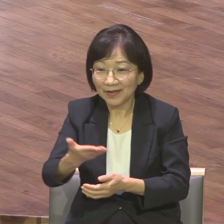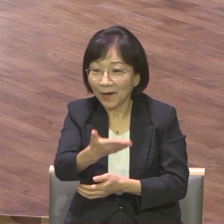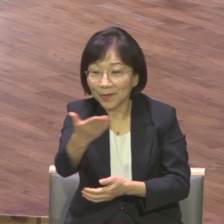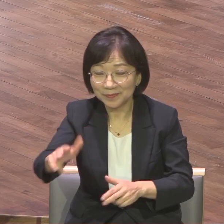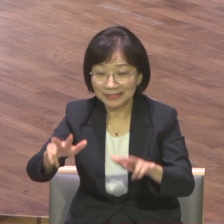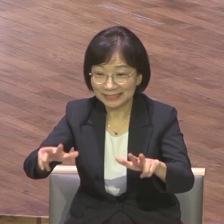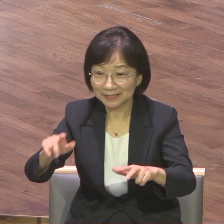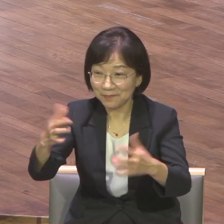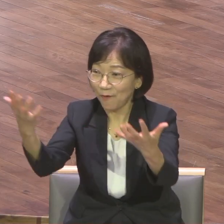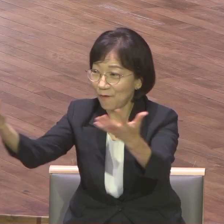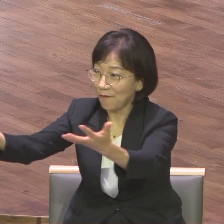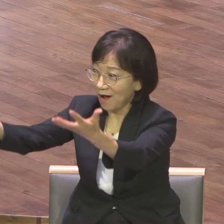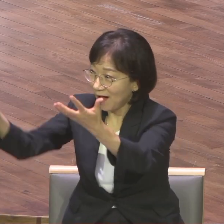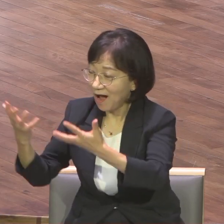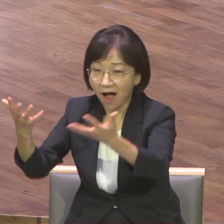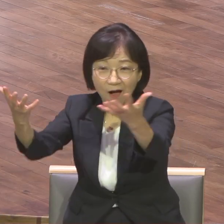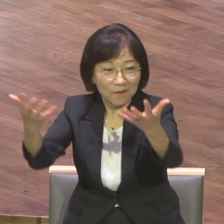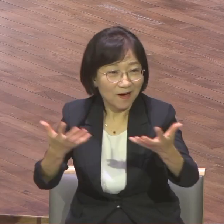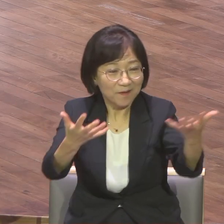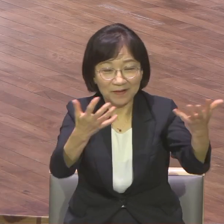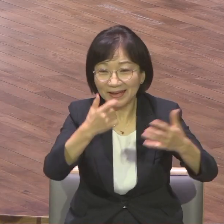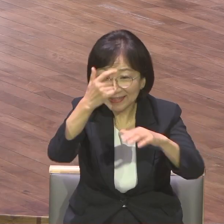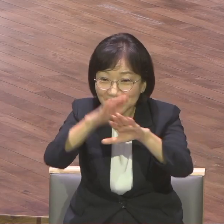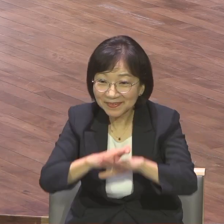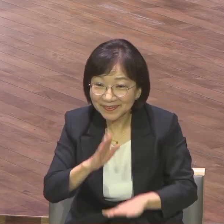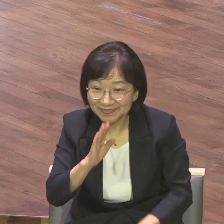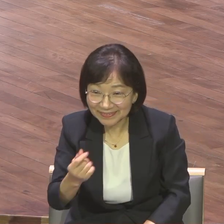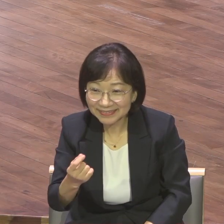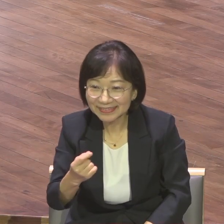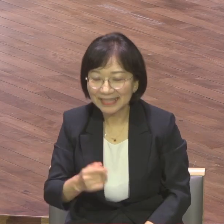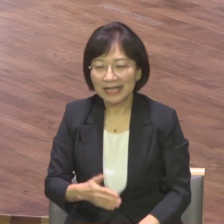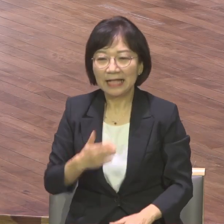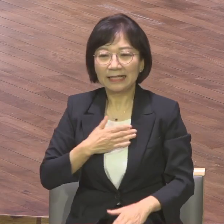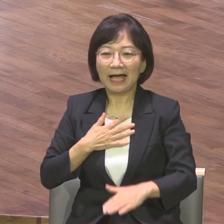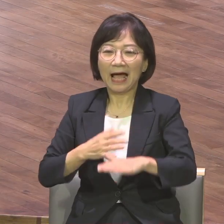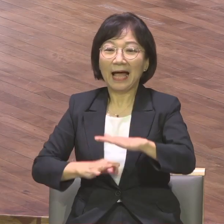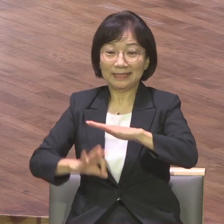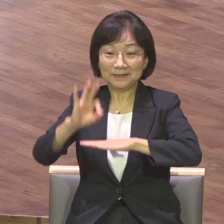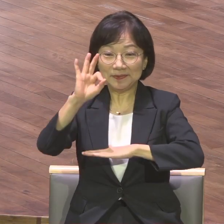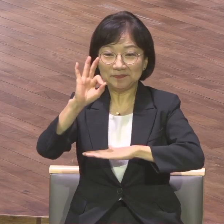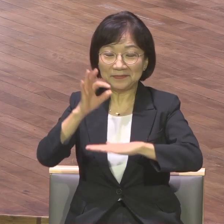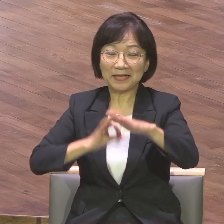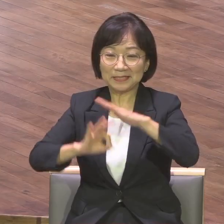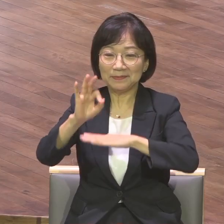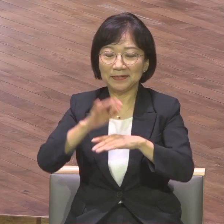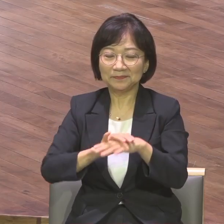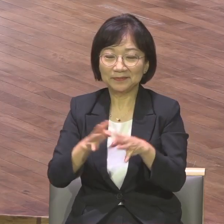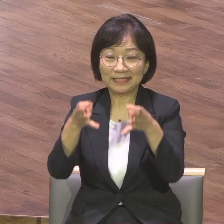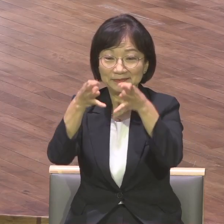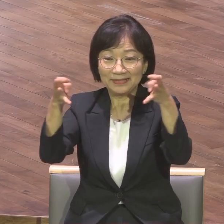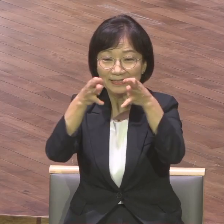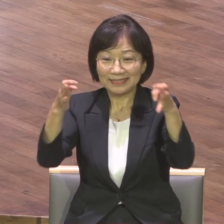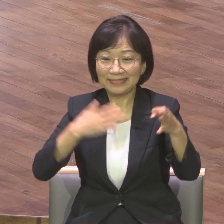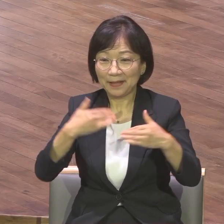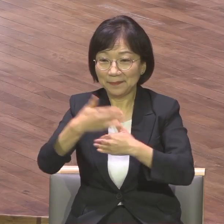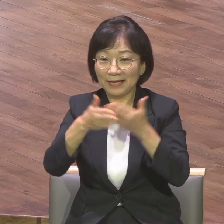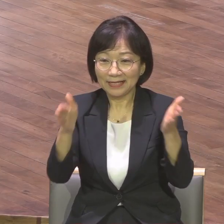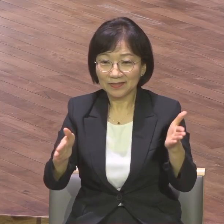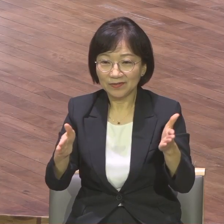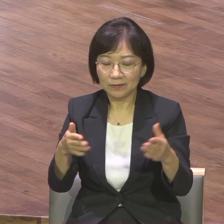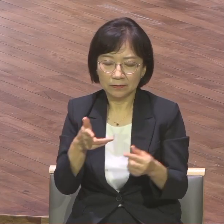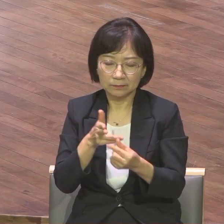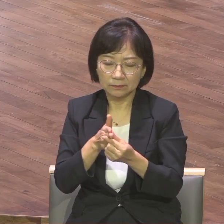드린다. 나는요 이게 아침에 여러분 차가 들어오는 걸 다 위에서 14층에서 보지요.